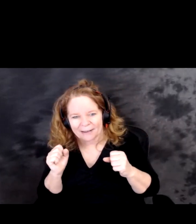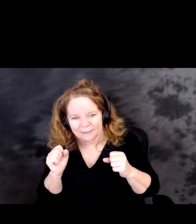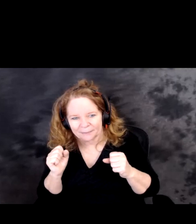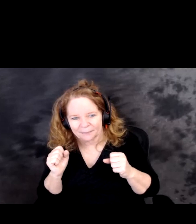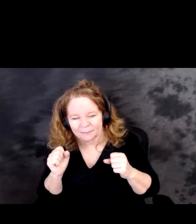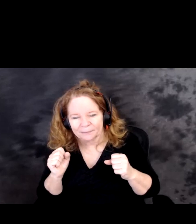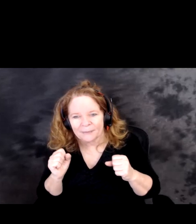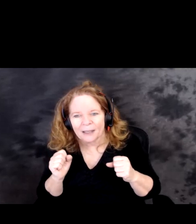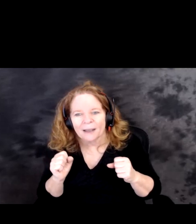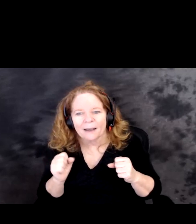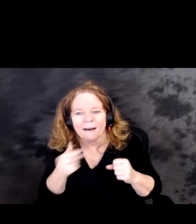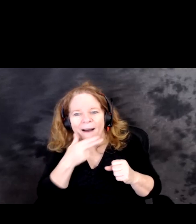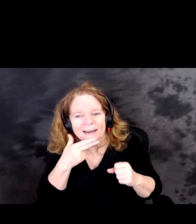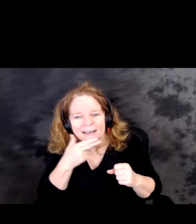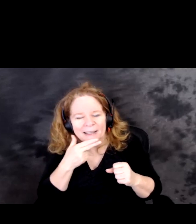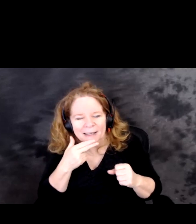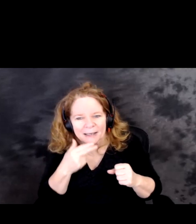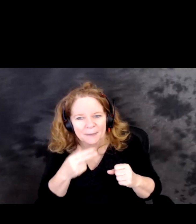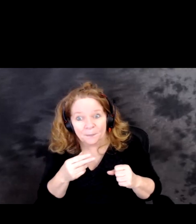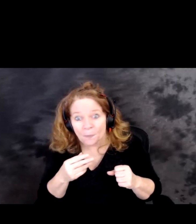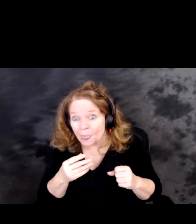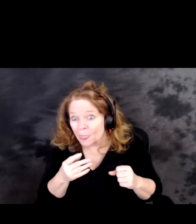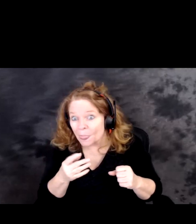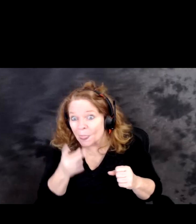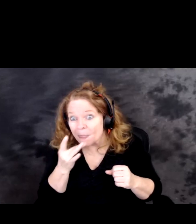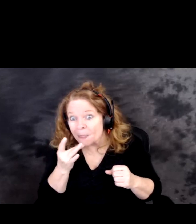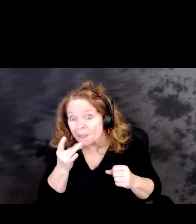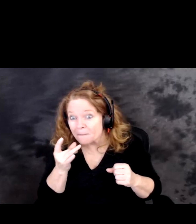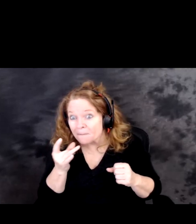la miel Shakey Shake.